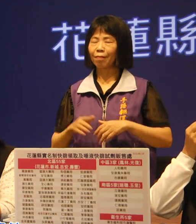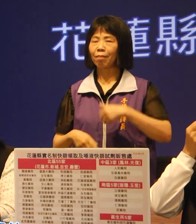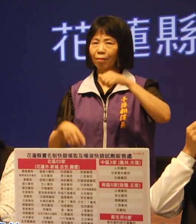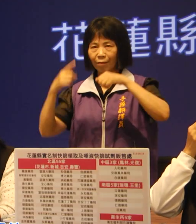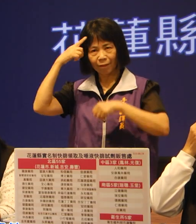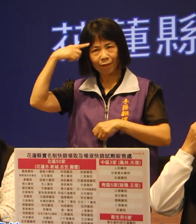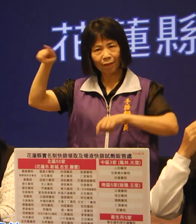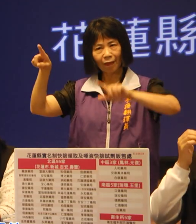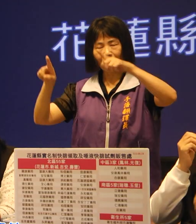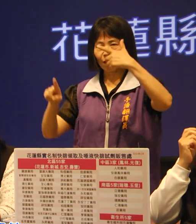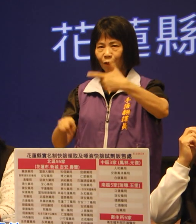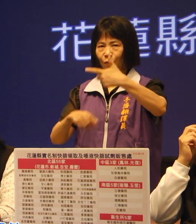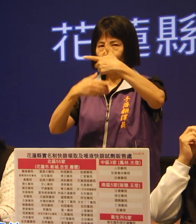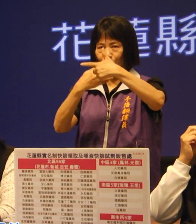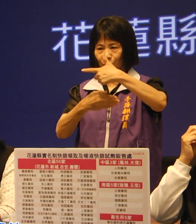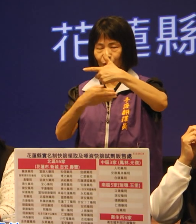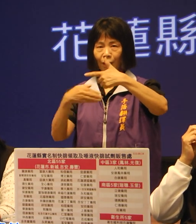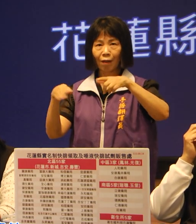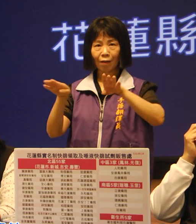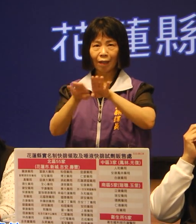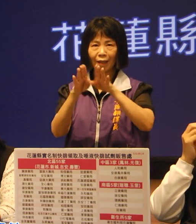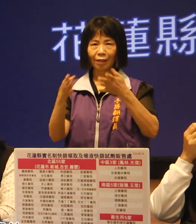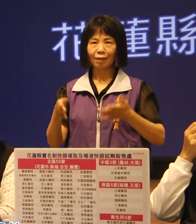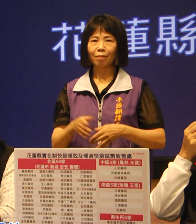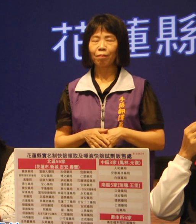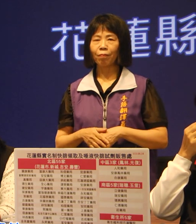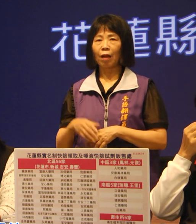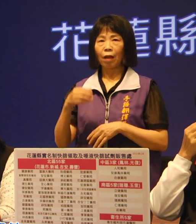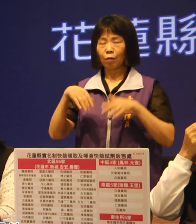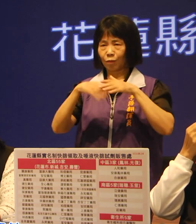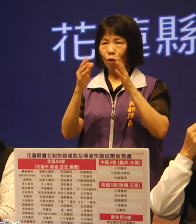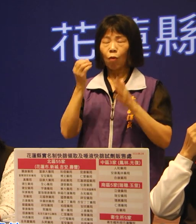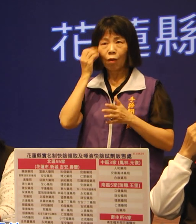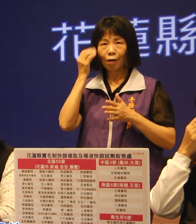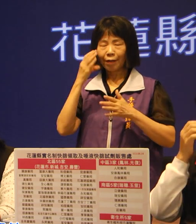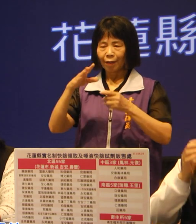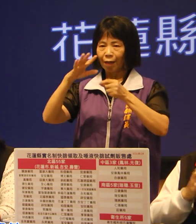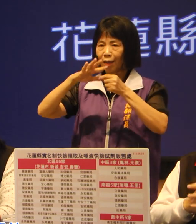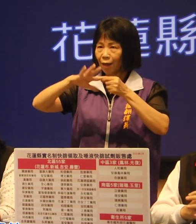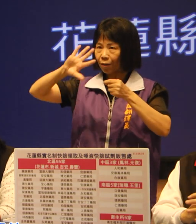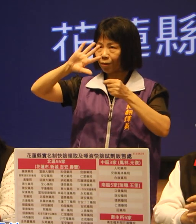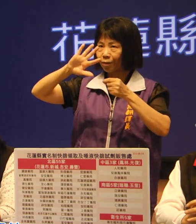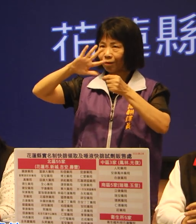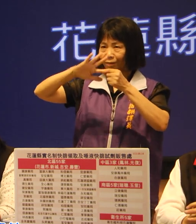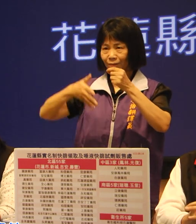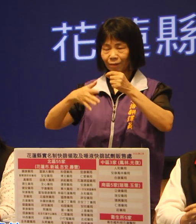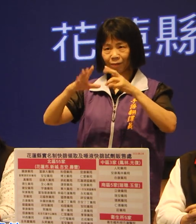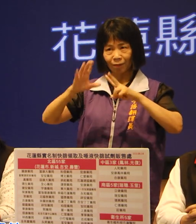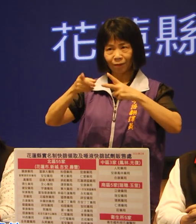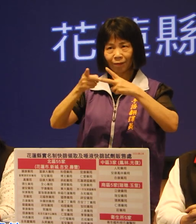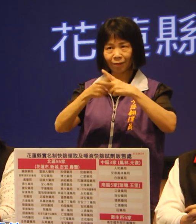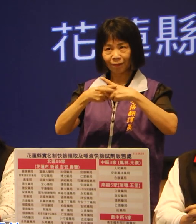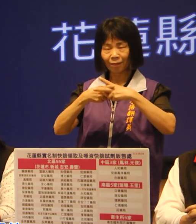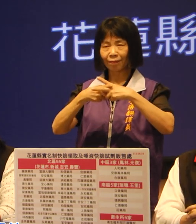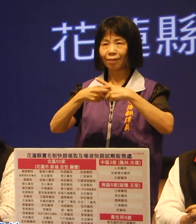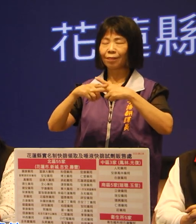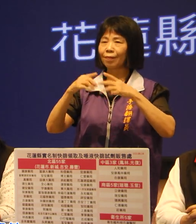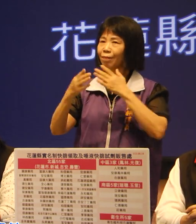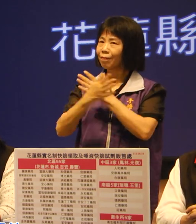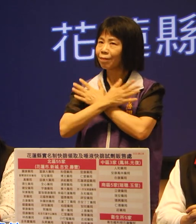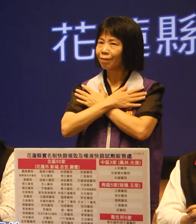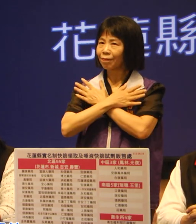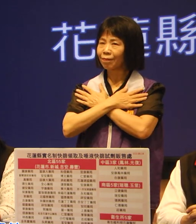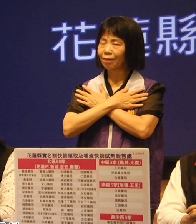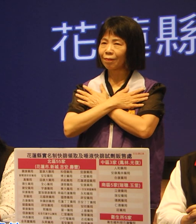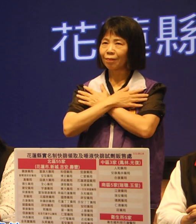明天六月九号开始，我们全县的高级中等以下学校，那包含高中、国中、